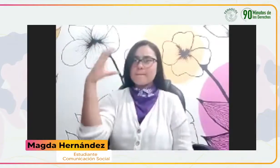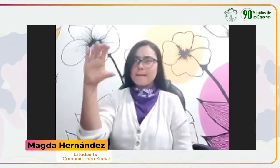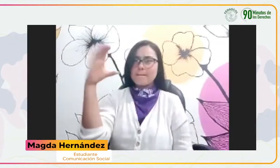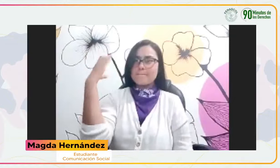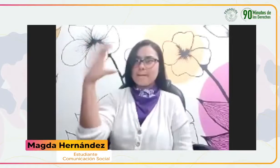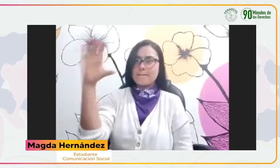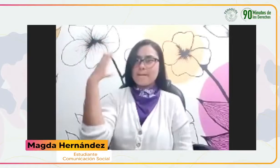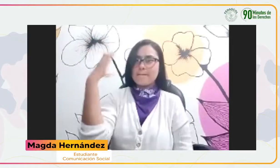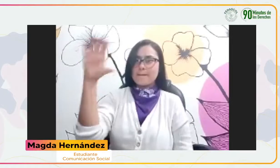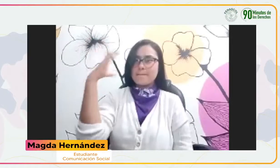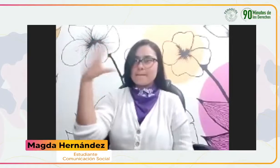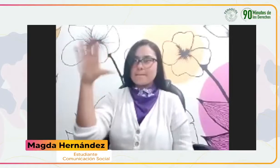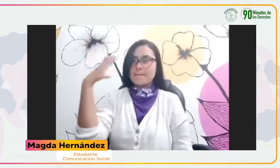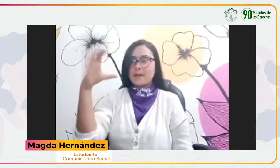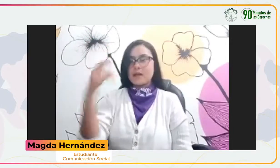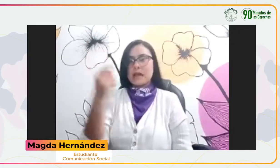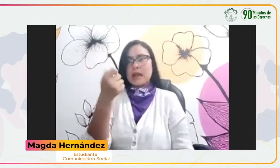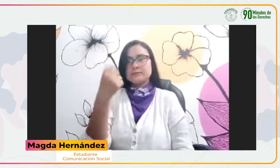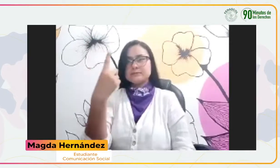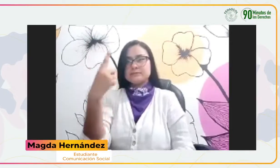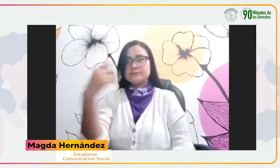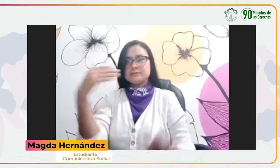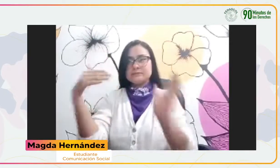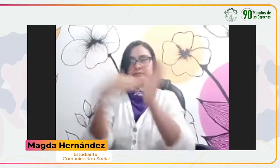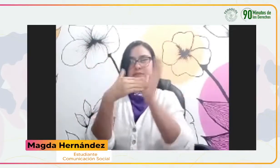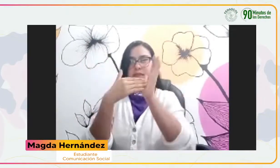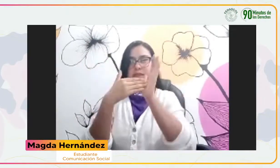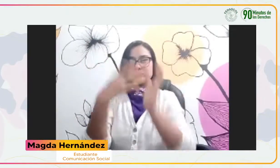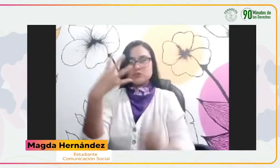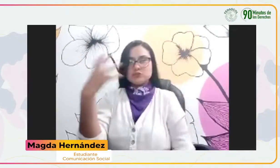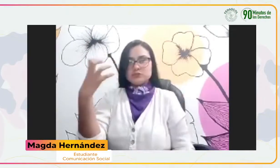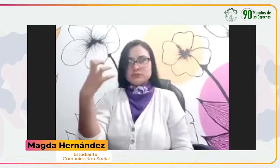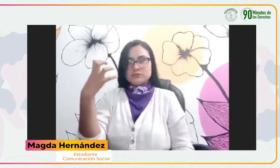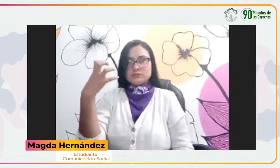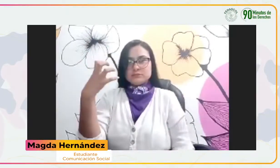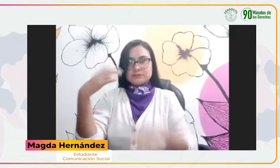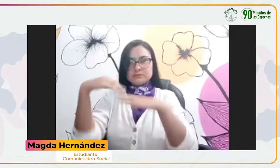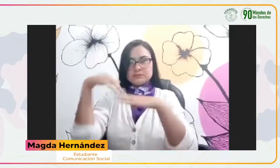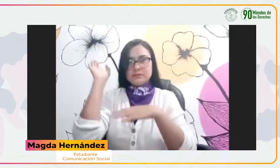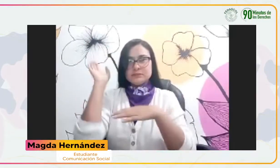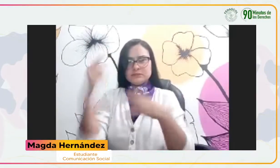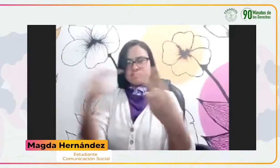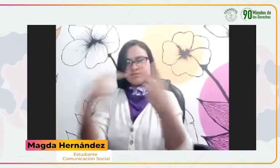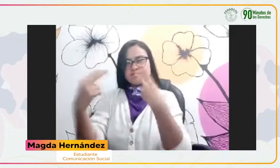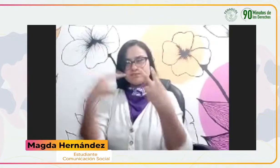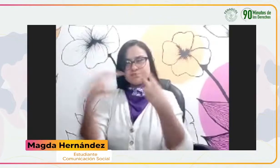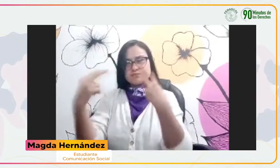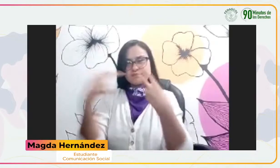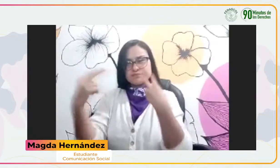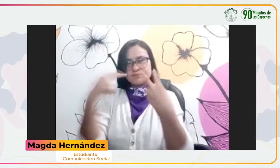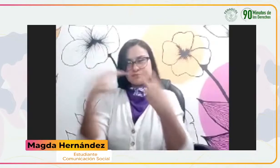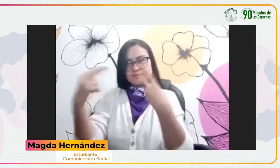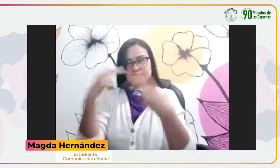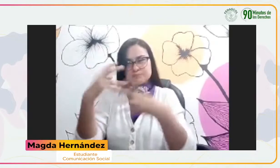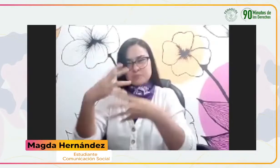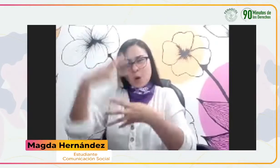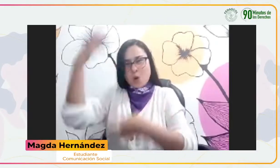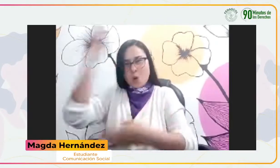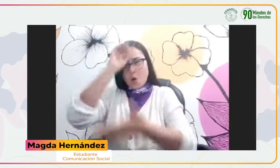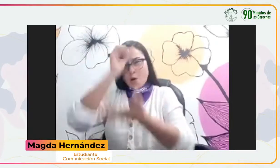yo generaba contenido, hacía videos, casi 1.400